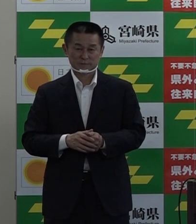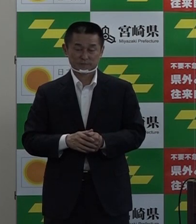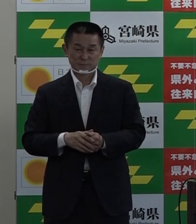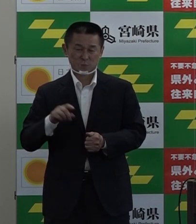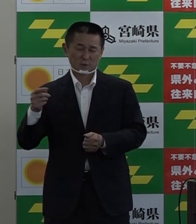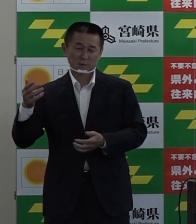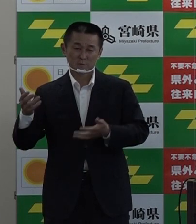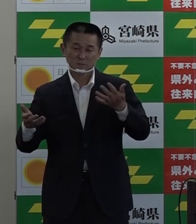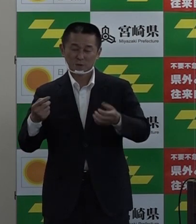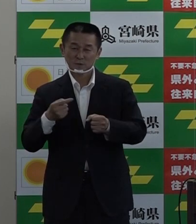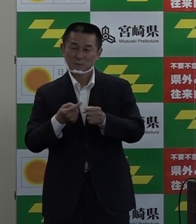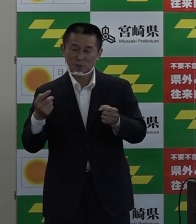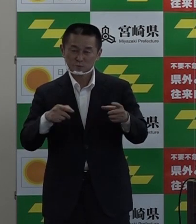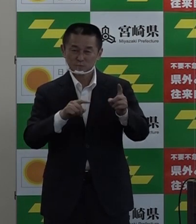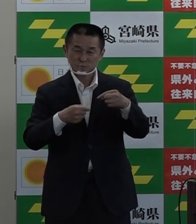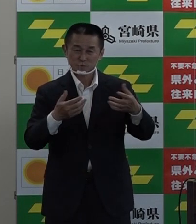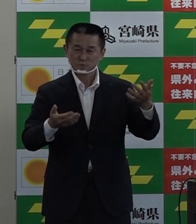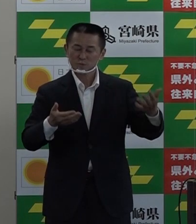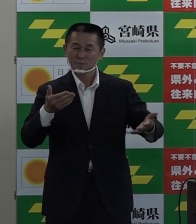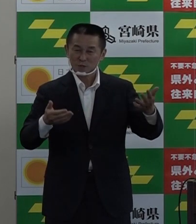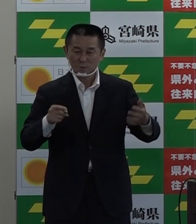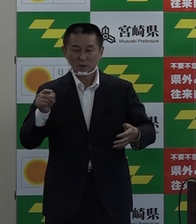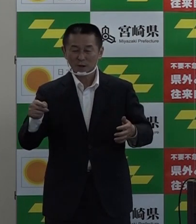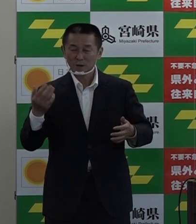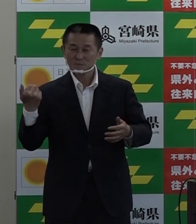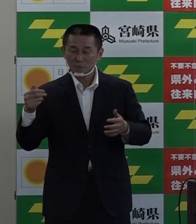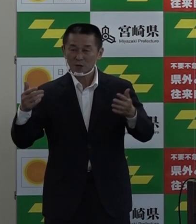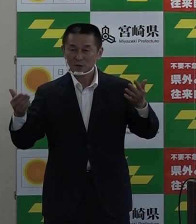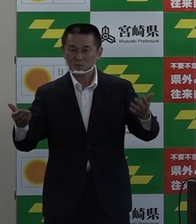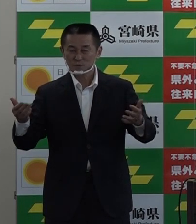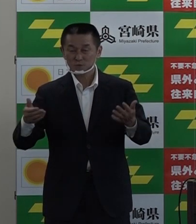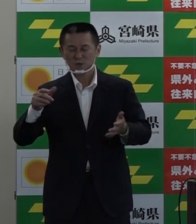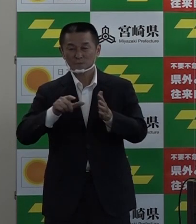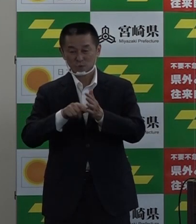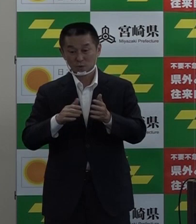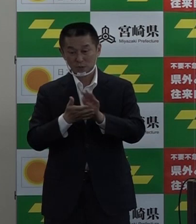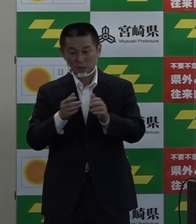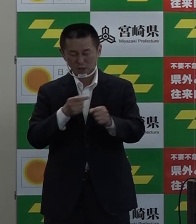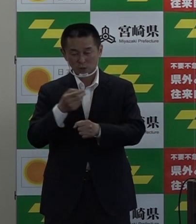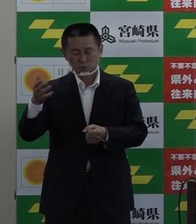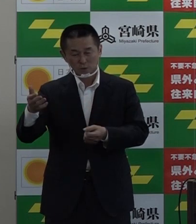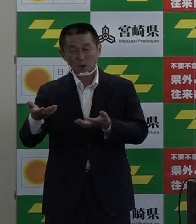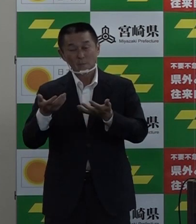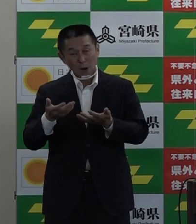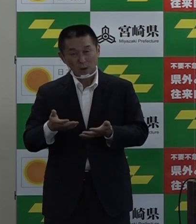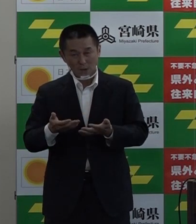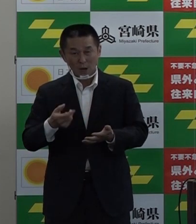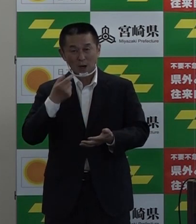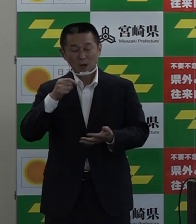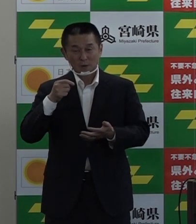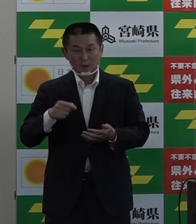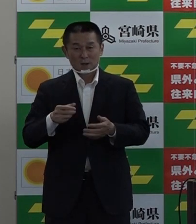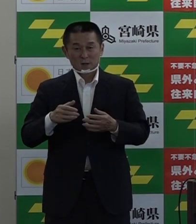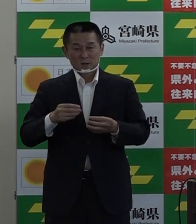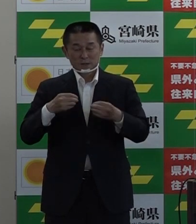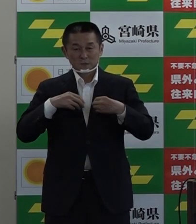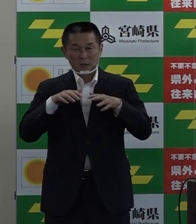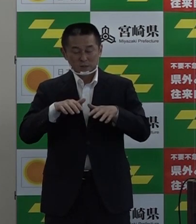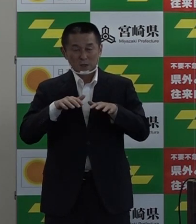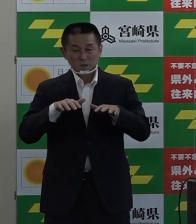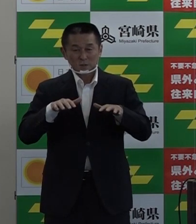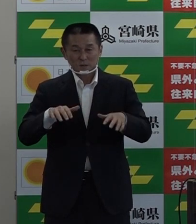時と比べても、やはりあの時もですね、宮崎は他の県と比べると比較的、感染がそこ